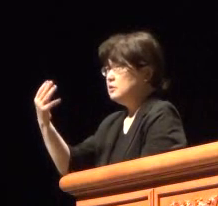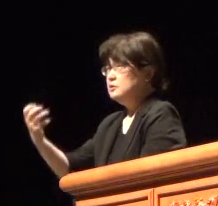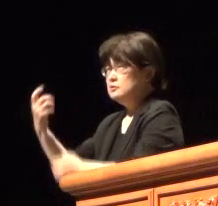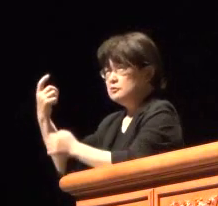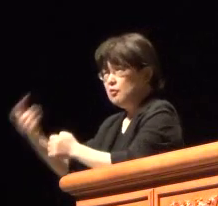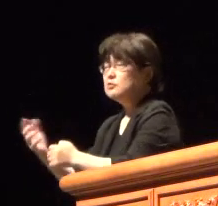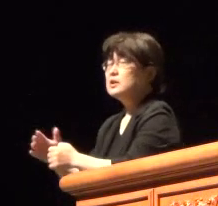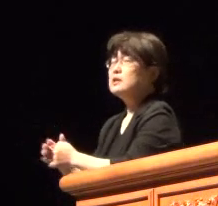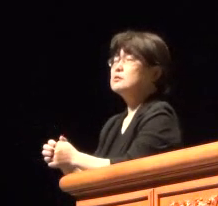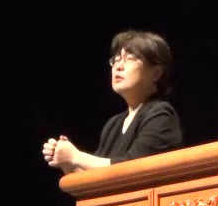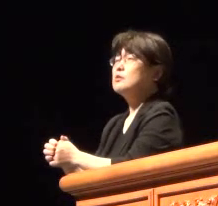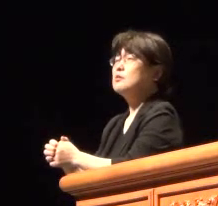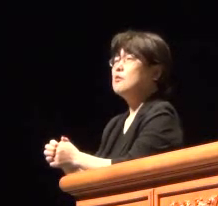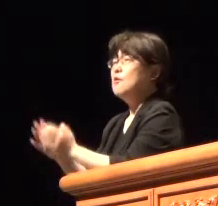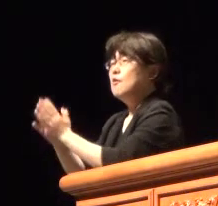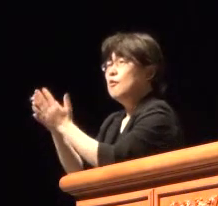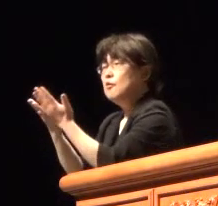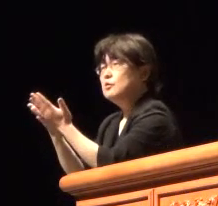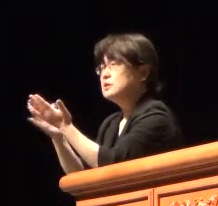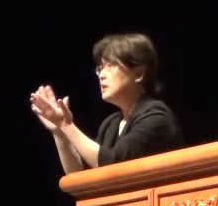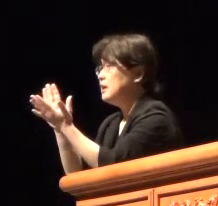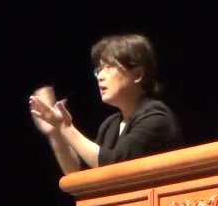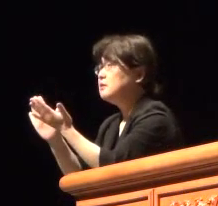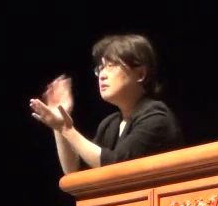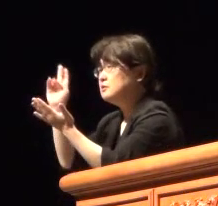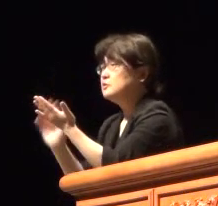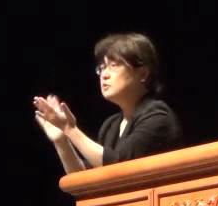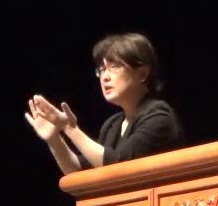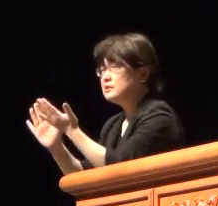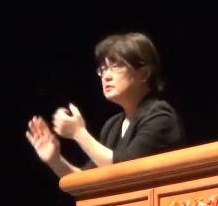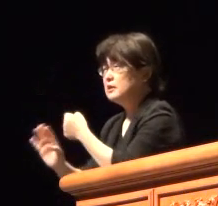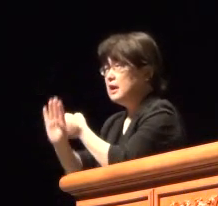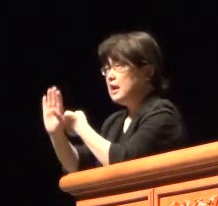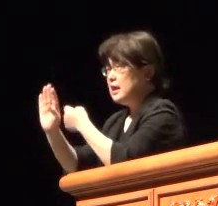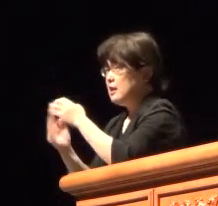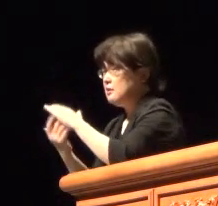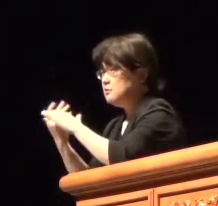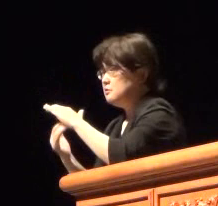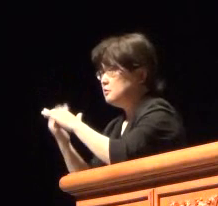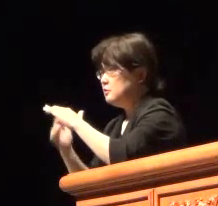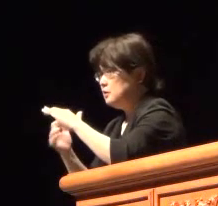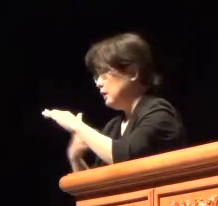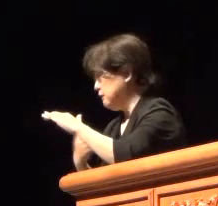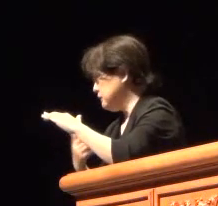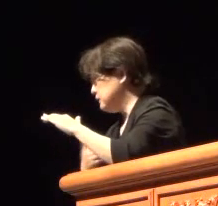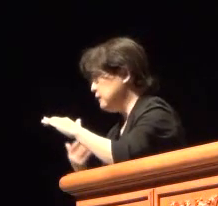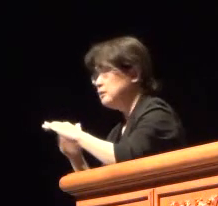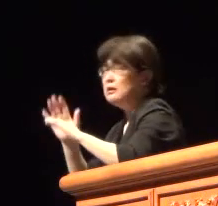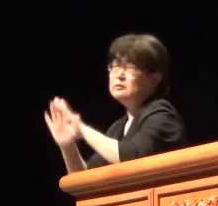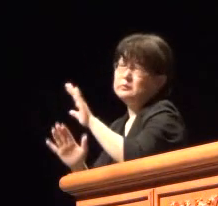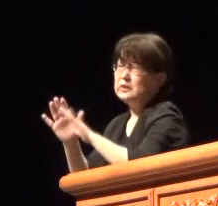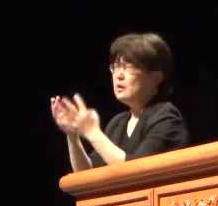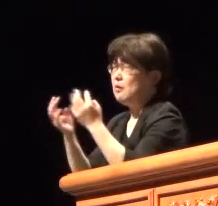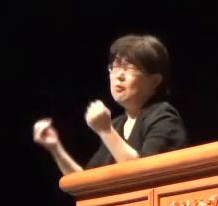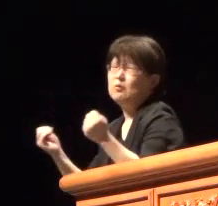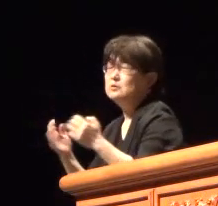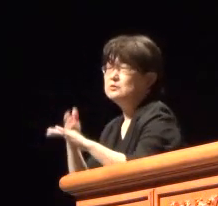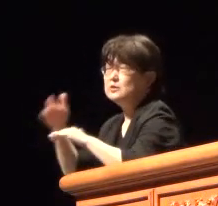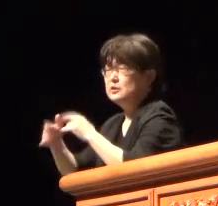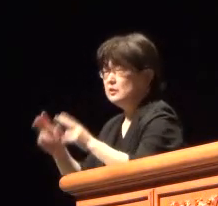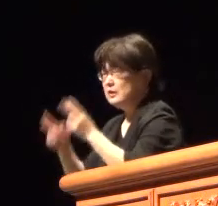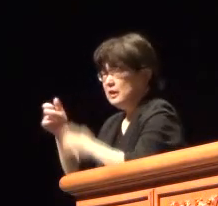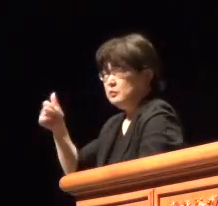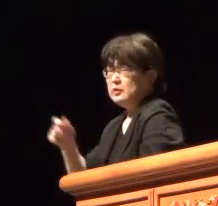た本にあったそうです。原子炉には未知の要素が極めて多く、全ての専門家が同